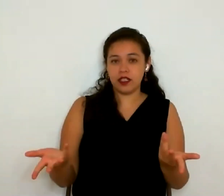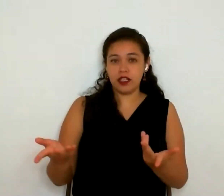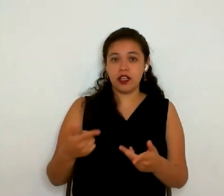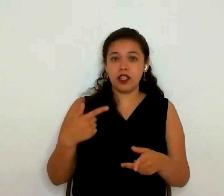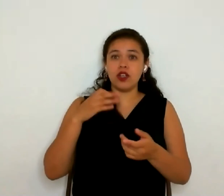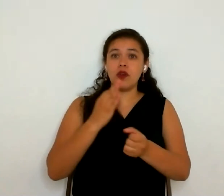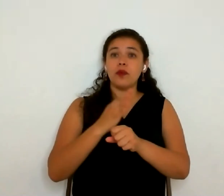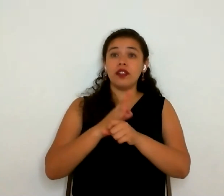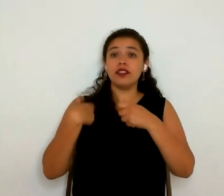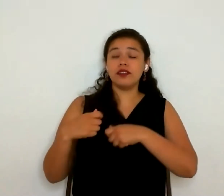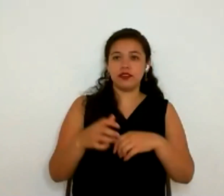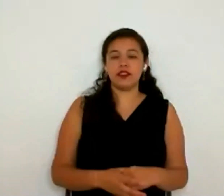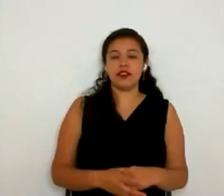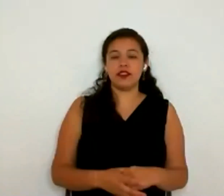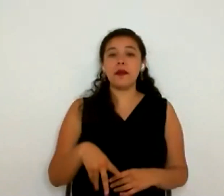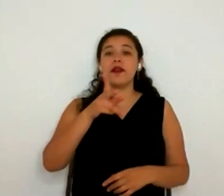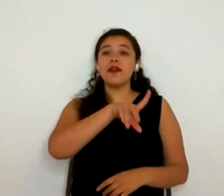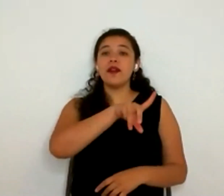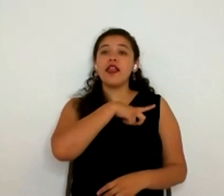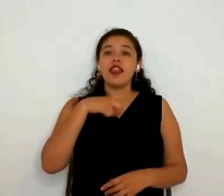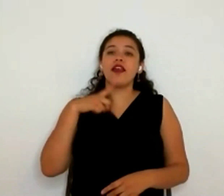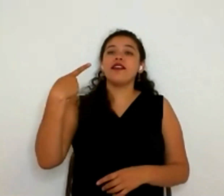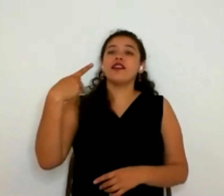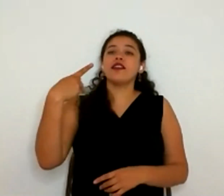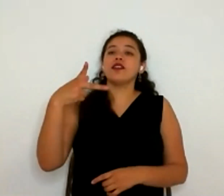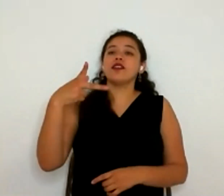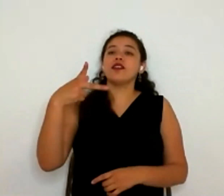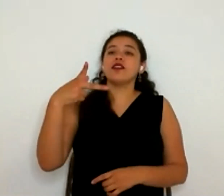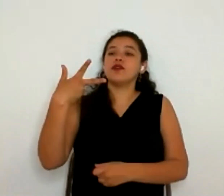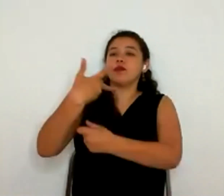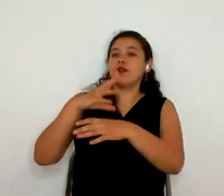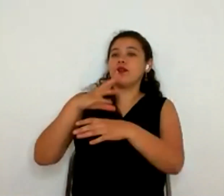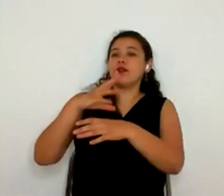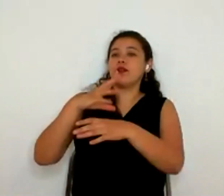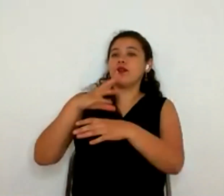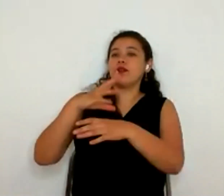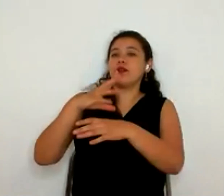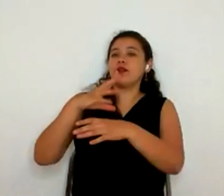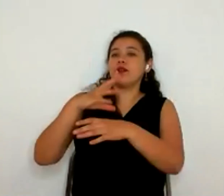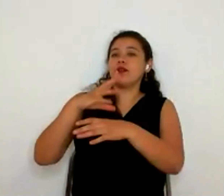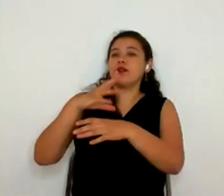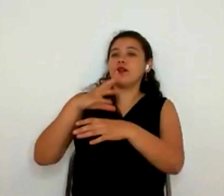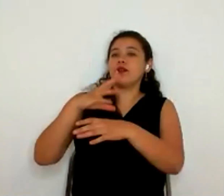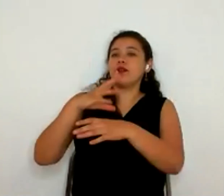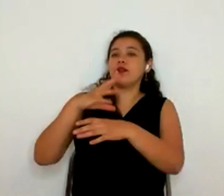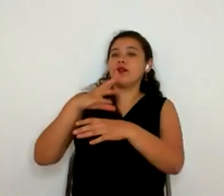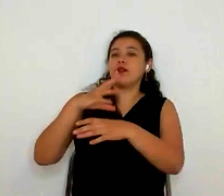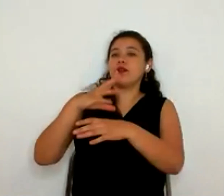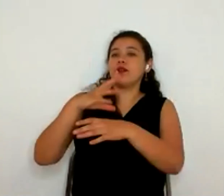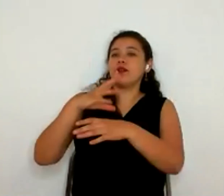ok pero tiene que activar su cámara no la tiene apagada